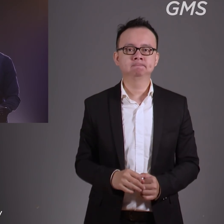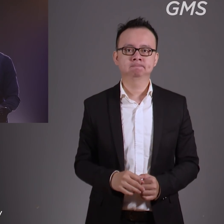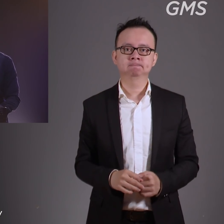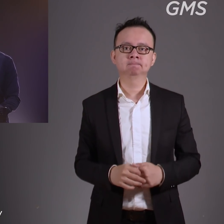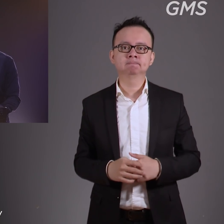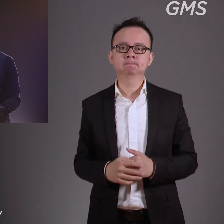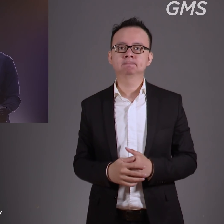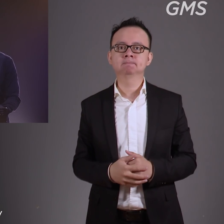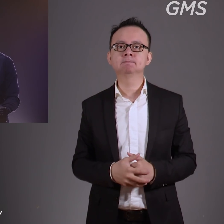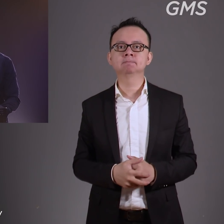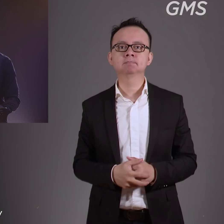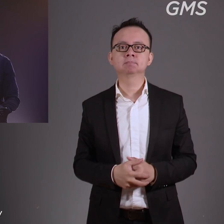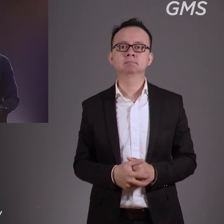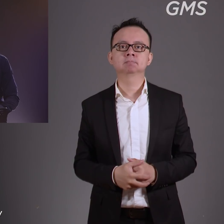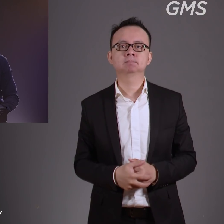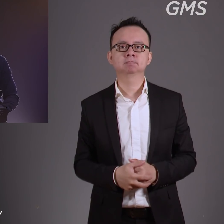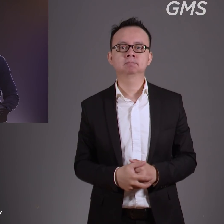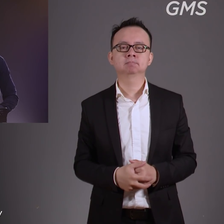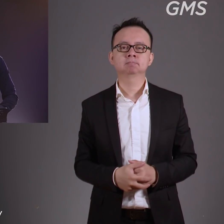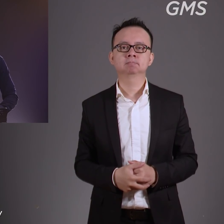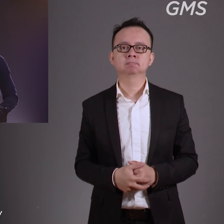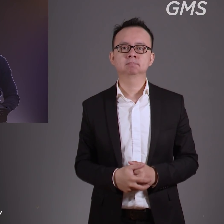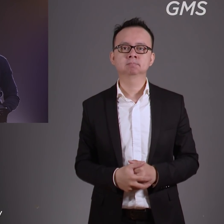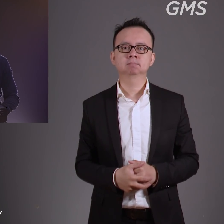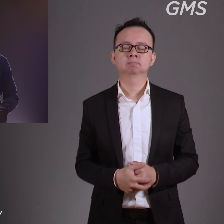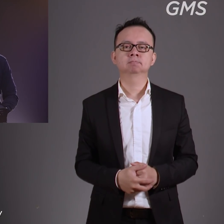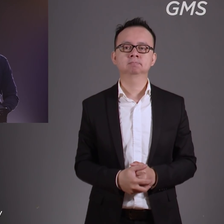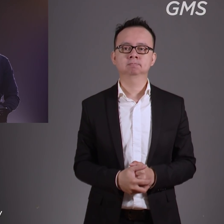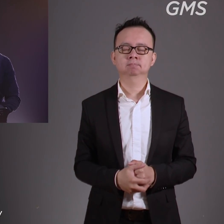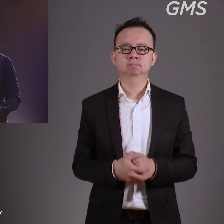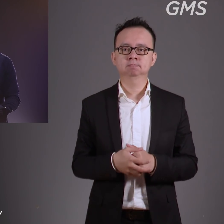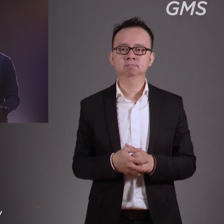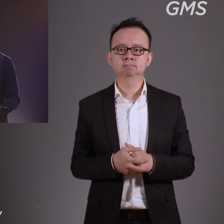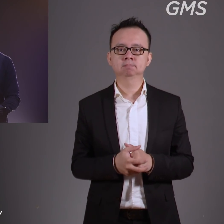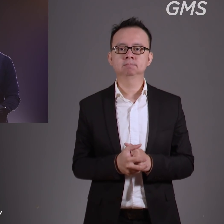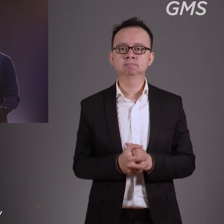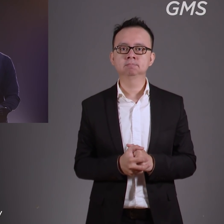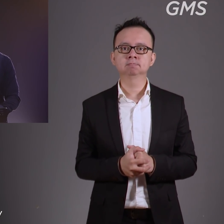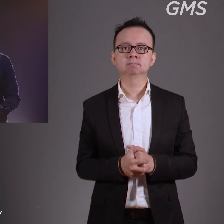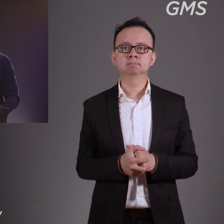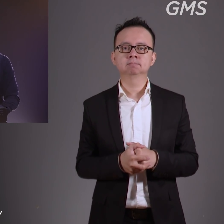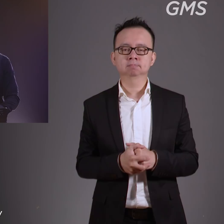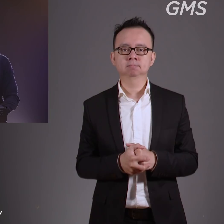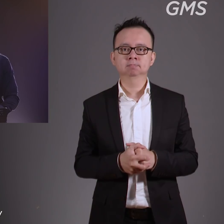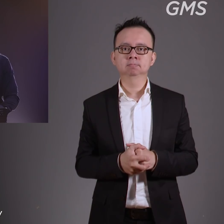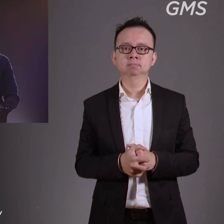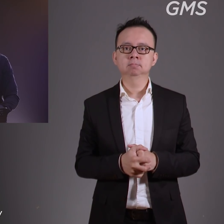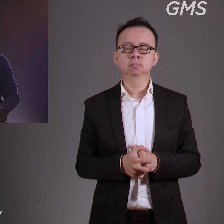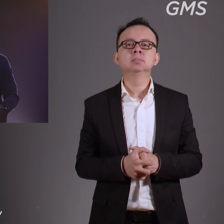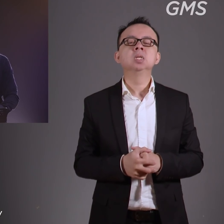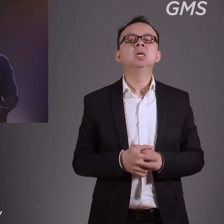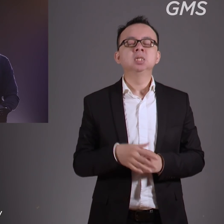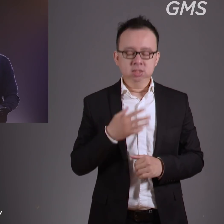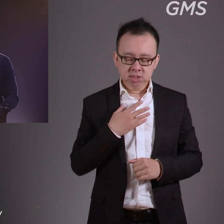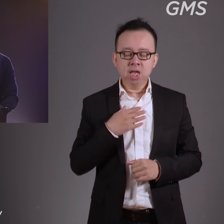rebellion. Saya bicara tentang keluarga-keluarga yang sudah beyond repair dan gak bisa diperbaiki. Saya bicara tentang orang-orang yang